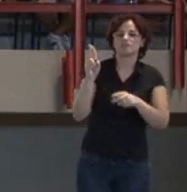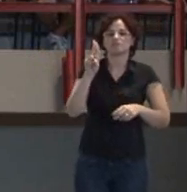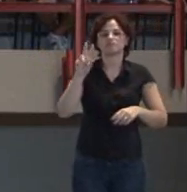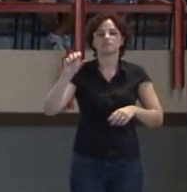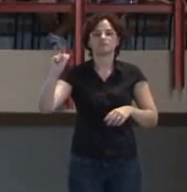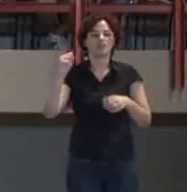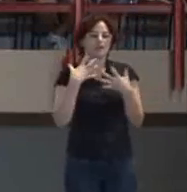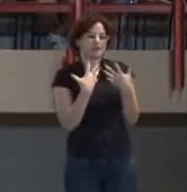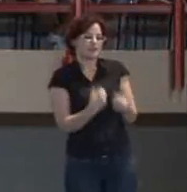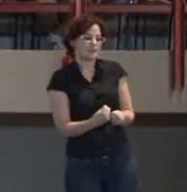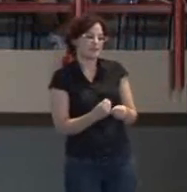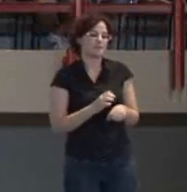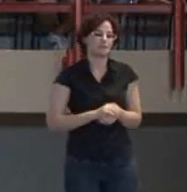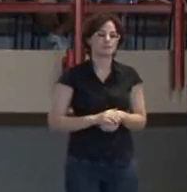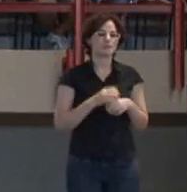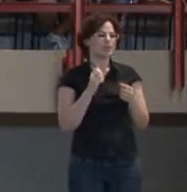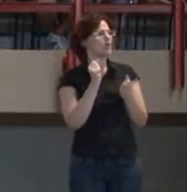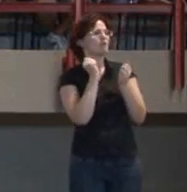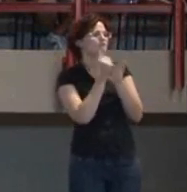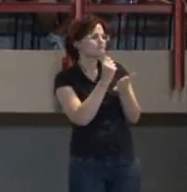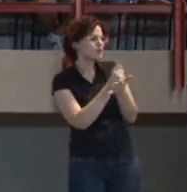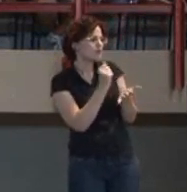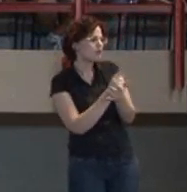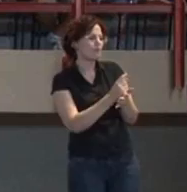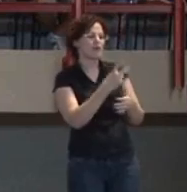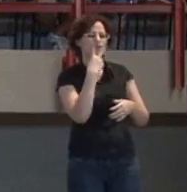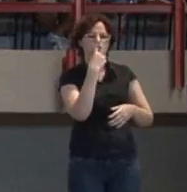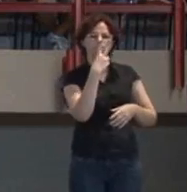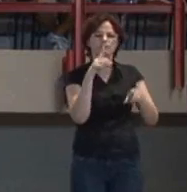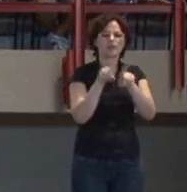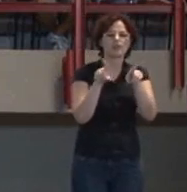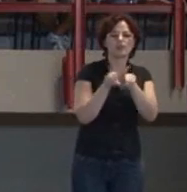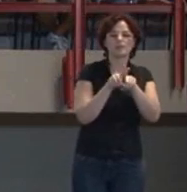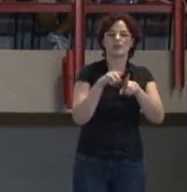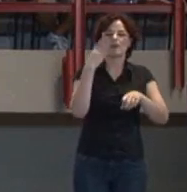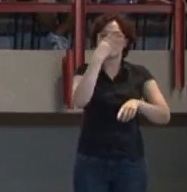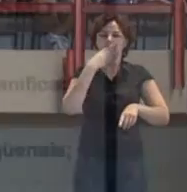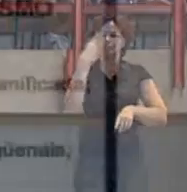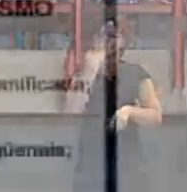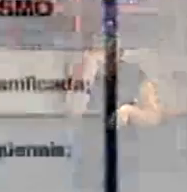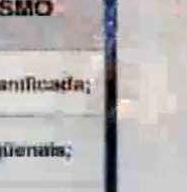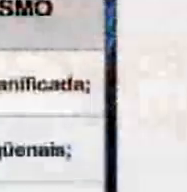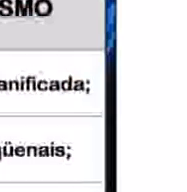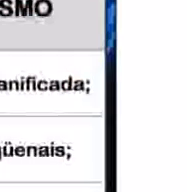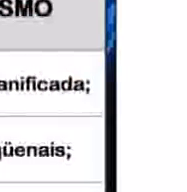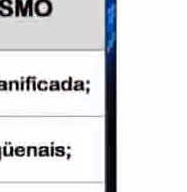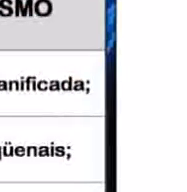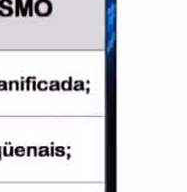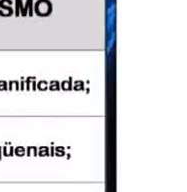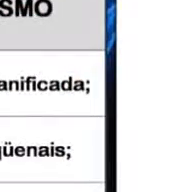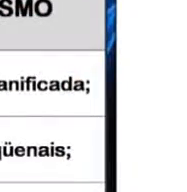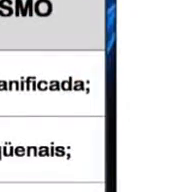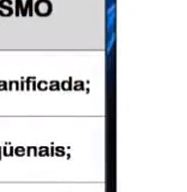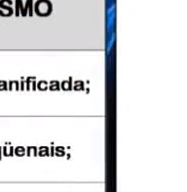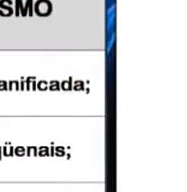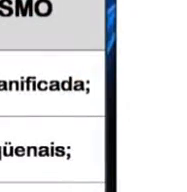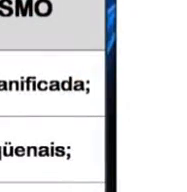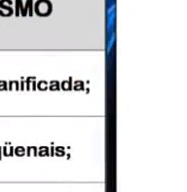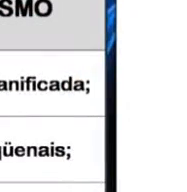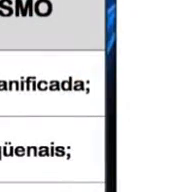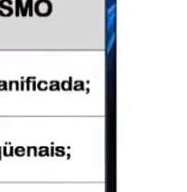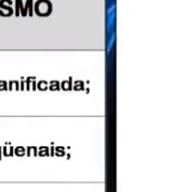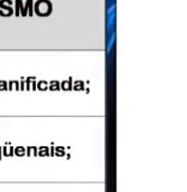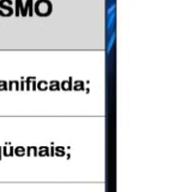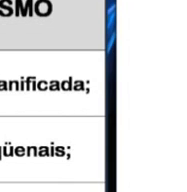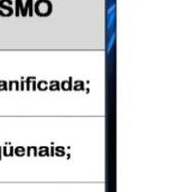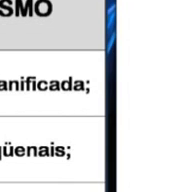cubanos a um preço muito elevado tudo para manter eles do seu lado e no final das contas a gente vai ter um Mundo